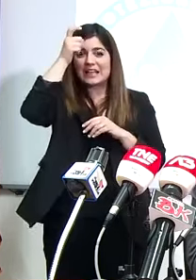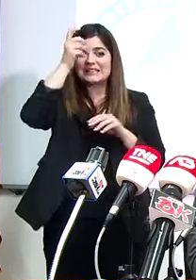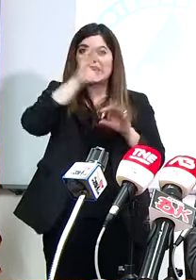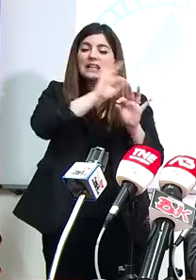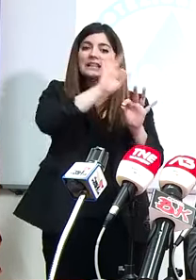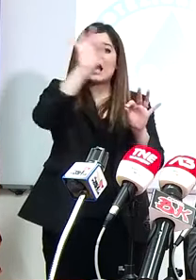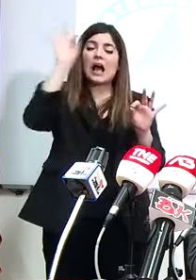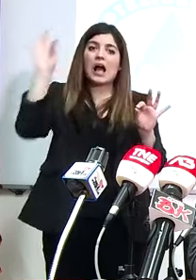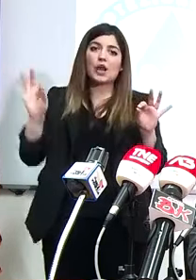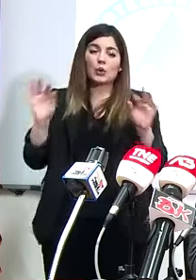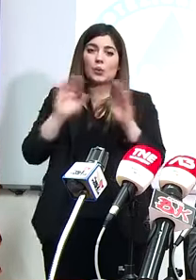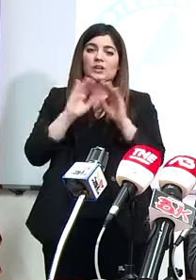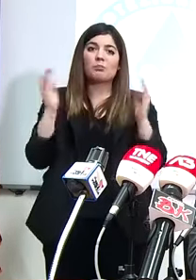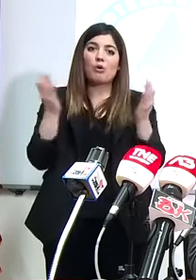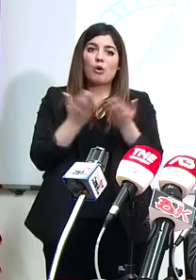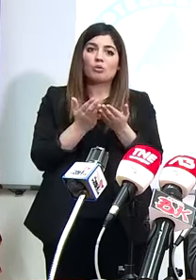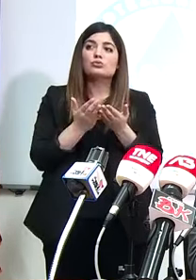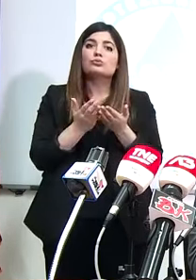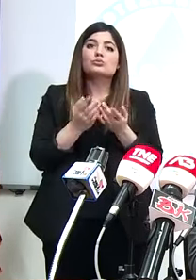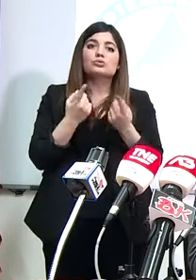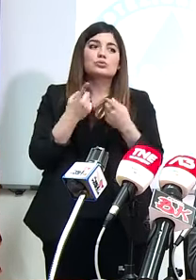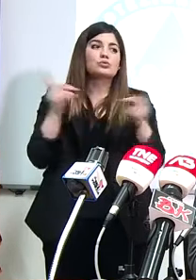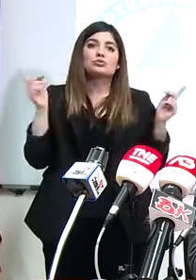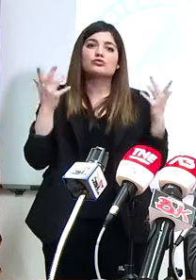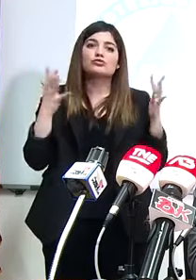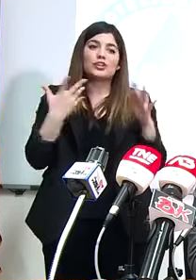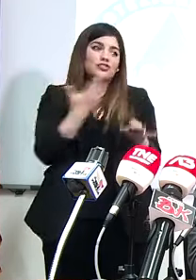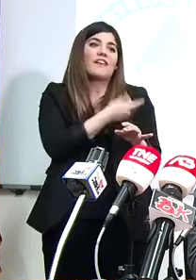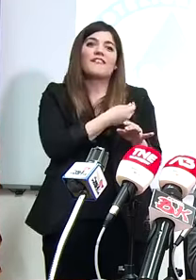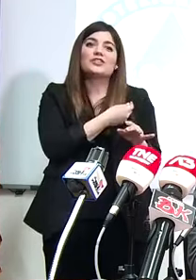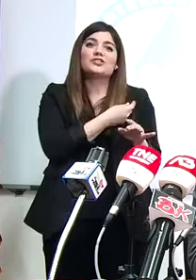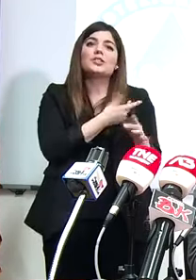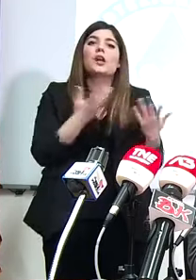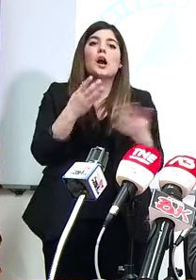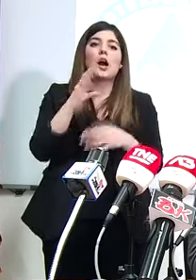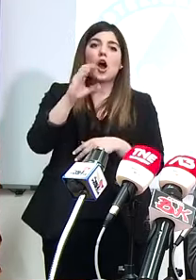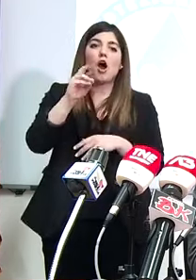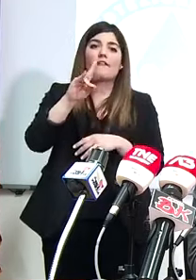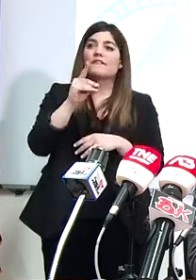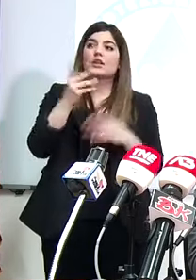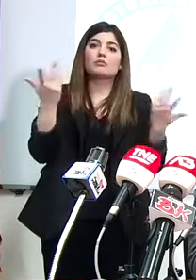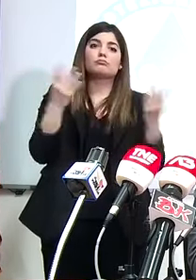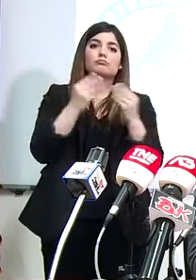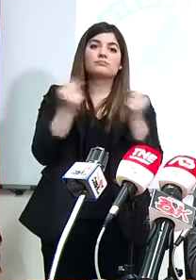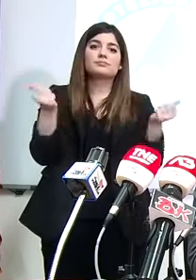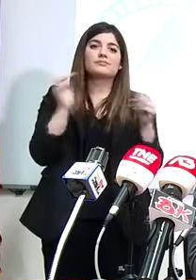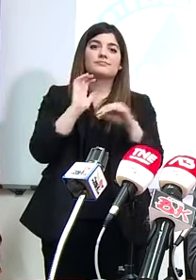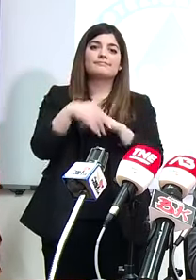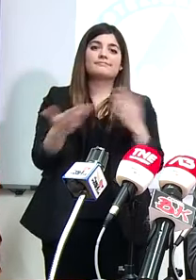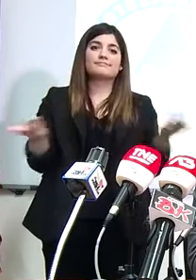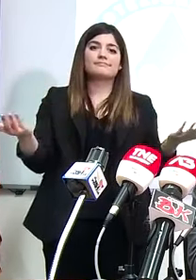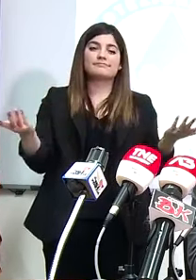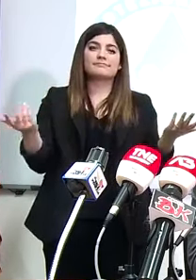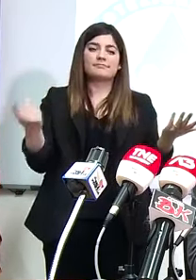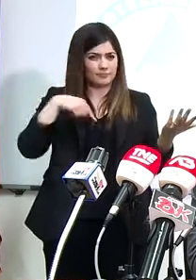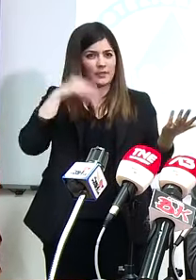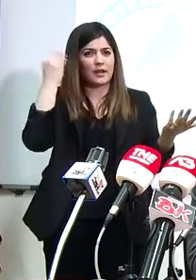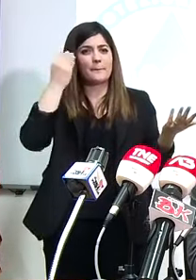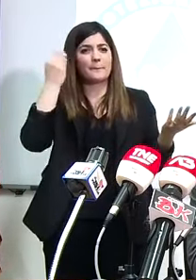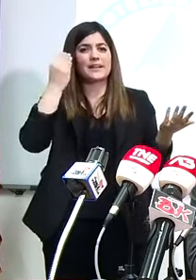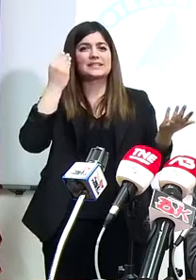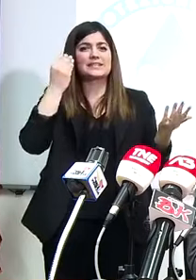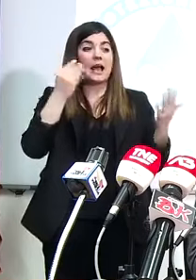già vaccinato 15 milioni di cittadini o altre comunità che stanno vaccinando pensiamo gli stati uniti biden ve lo ripeto al suo